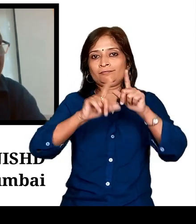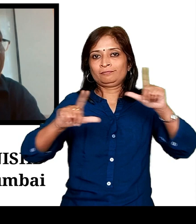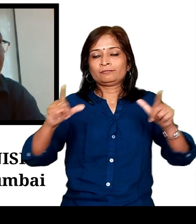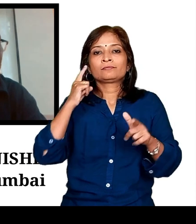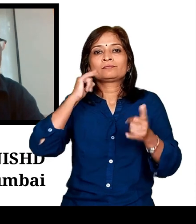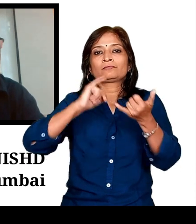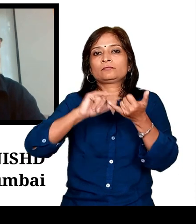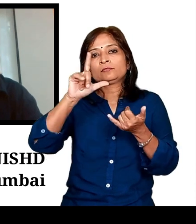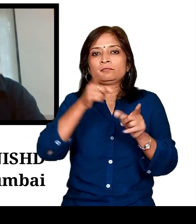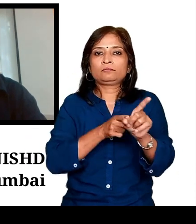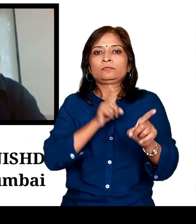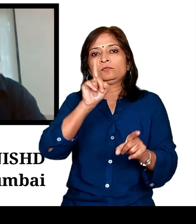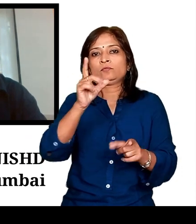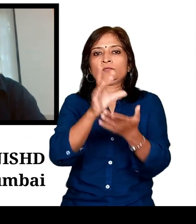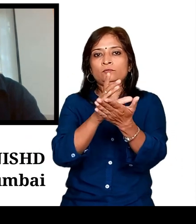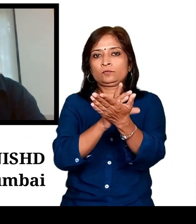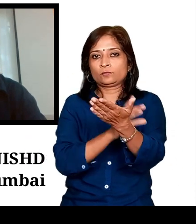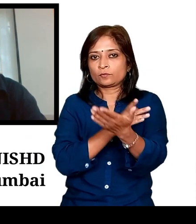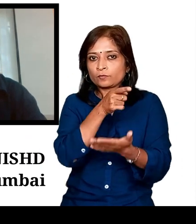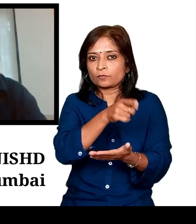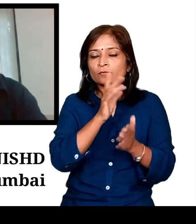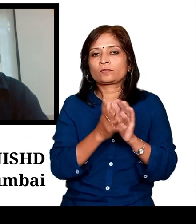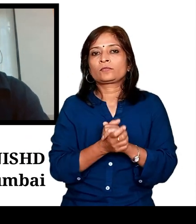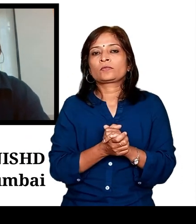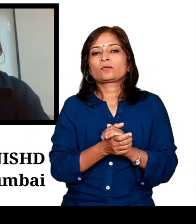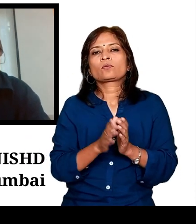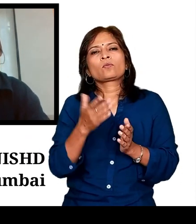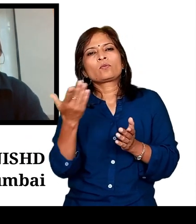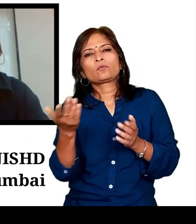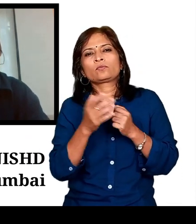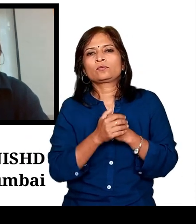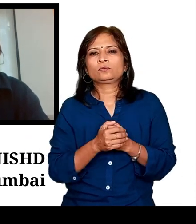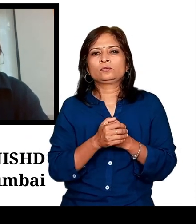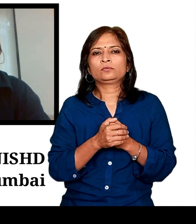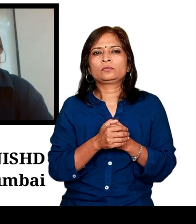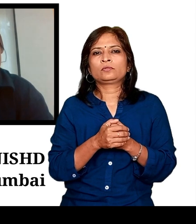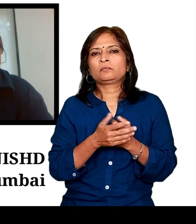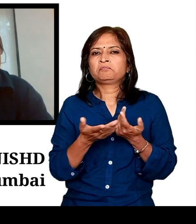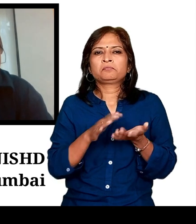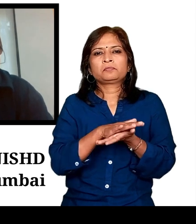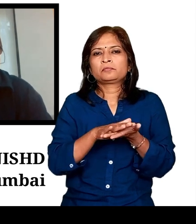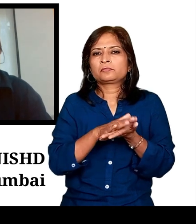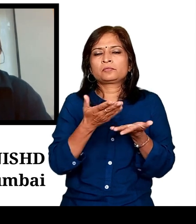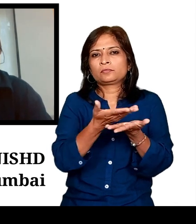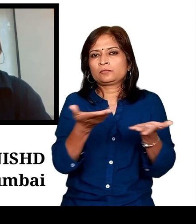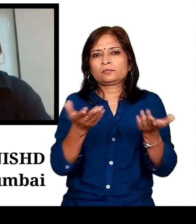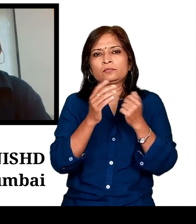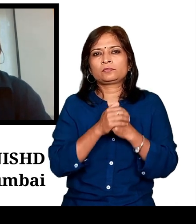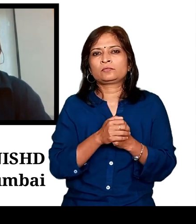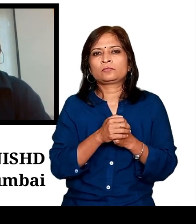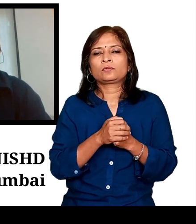is 1 year program, Indian Sign Language. एंड बेसिक थिंग इस तरह से होती